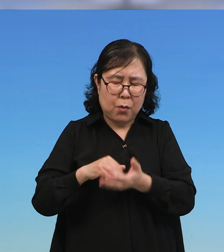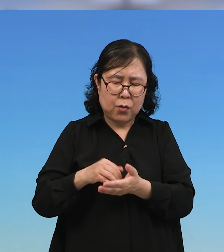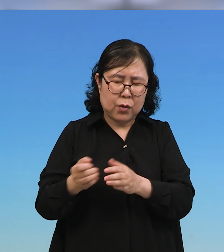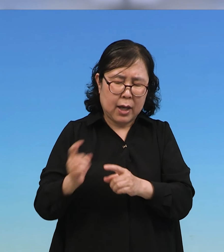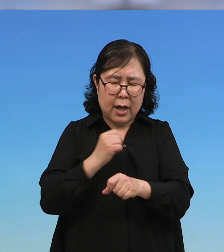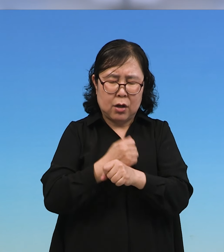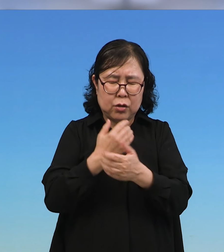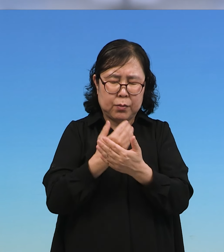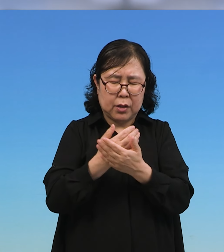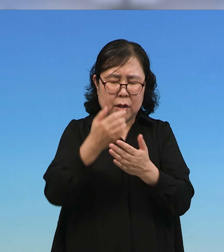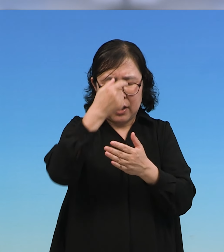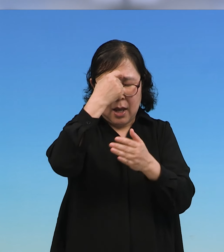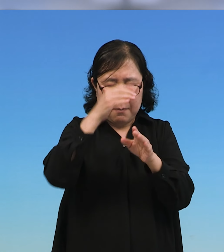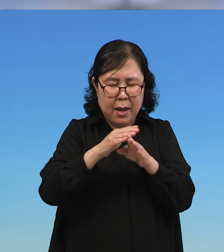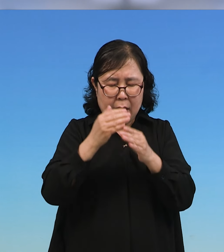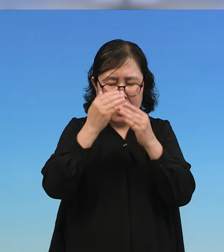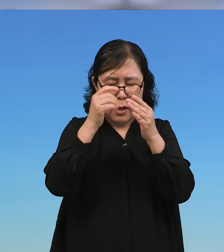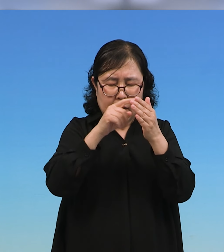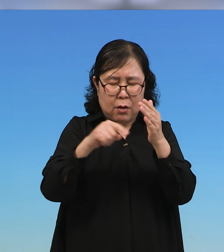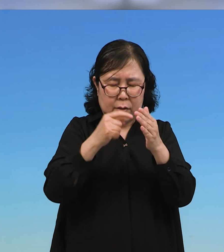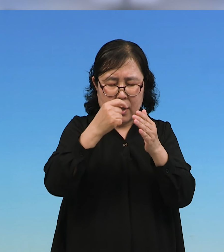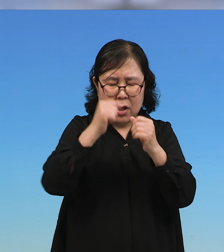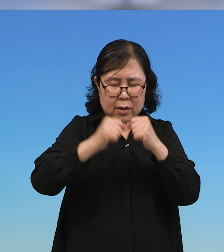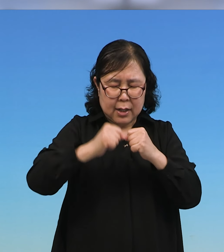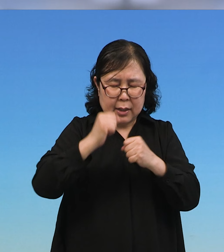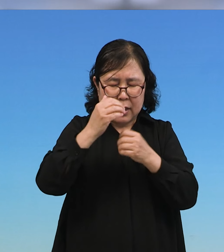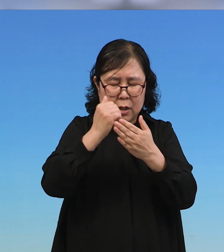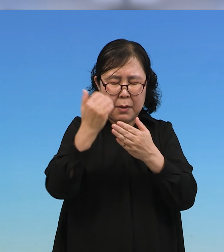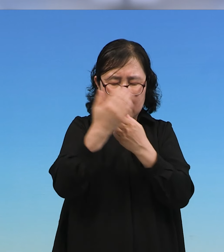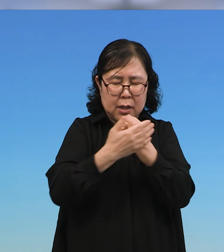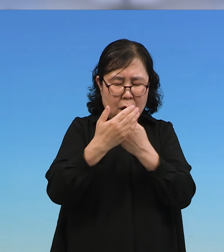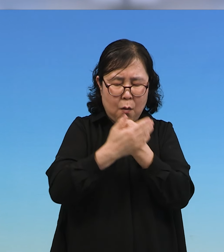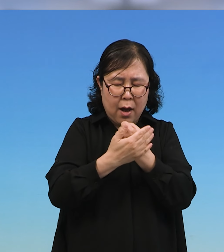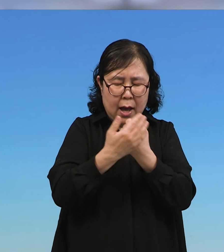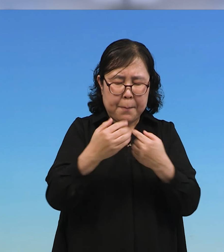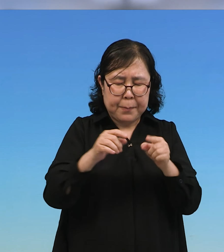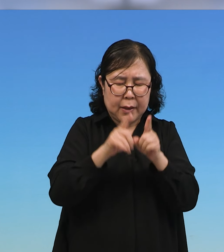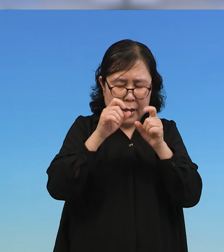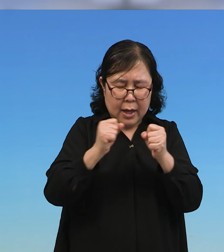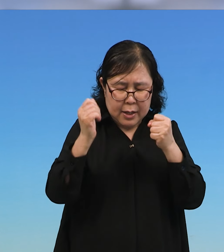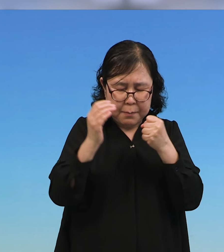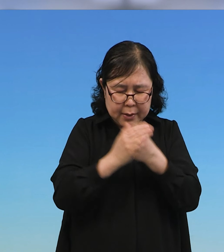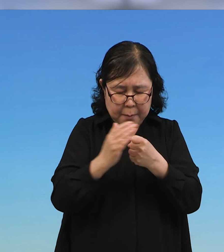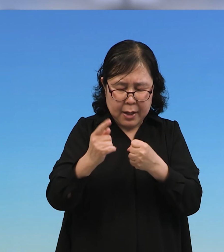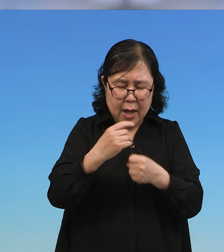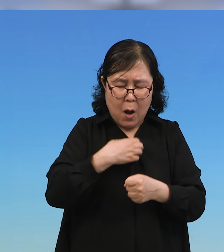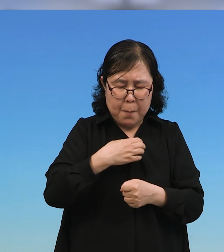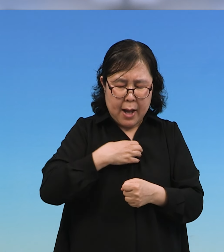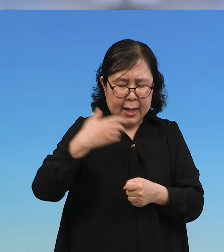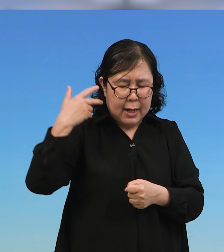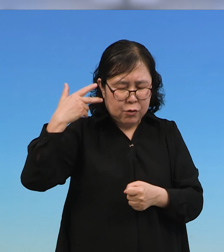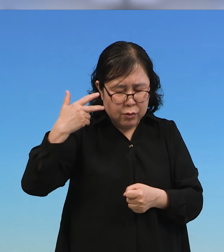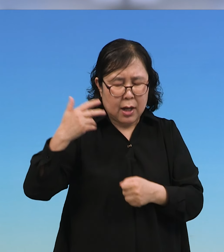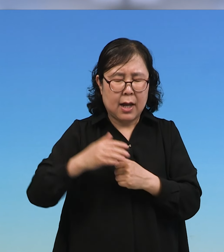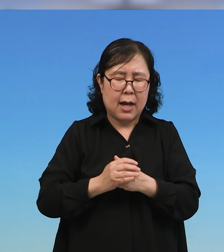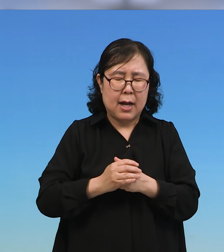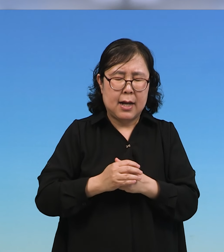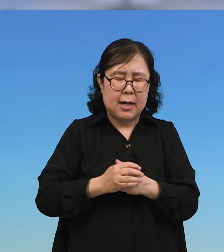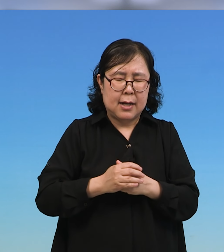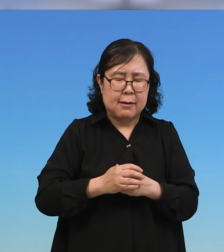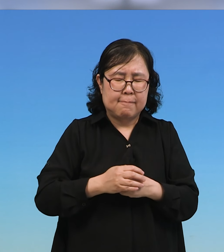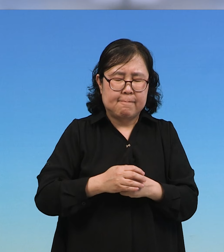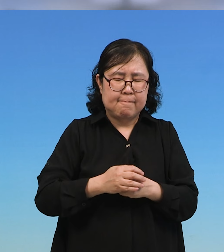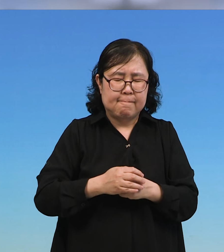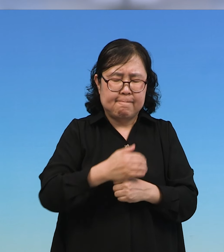가운데 역사하시는 강력한 하나님의 은혜와 임재하심으로 인하여 이 험악한 한 주간을